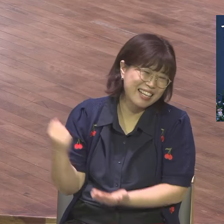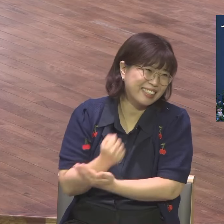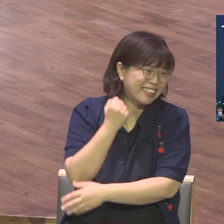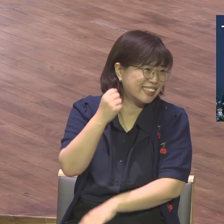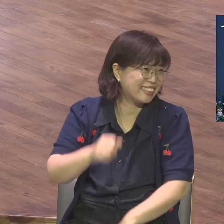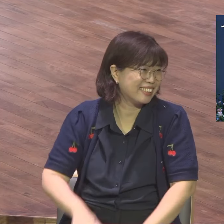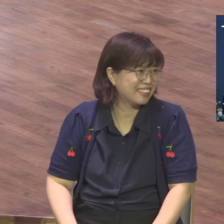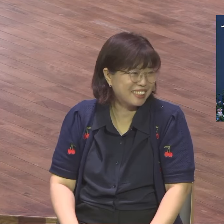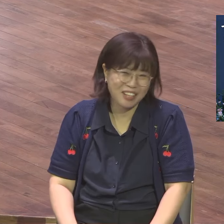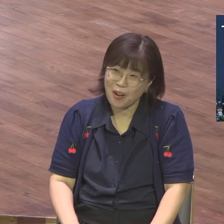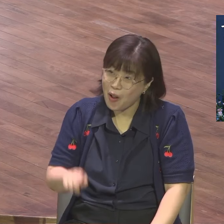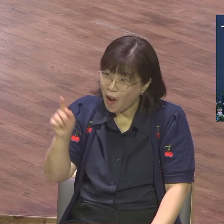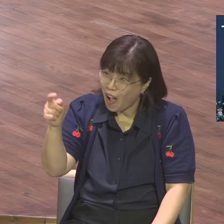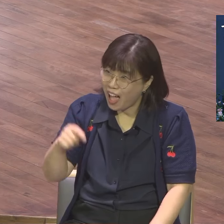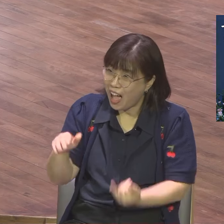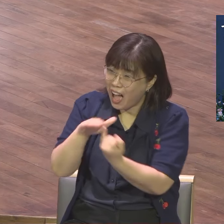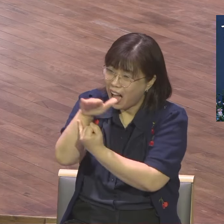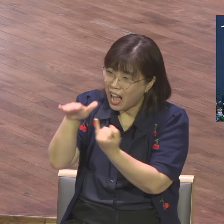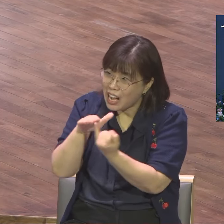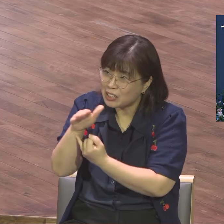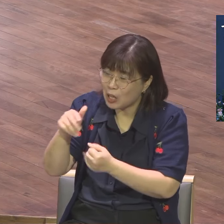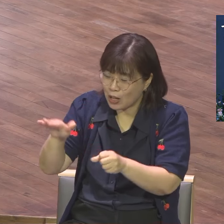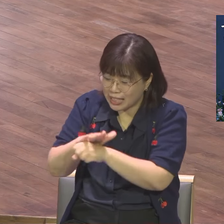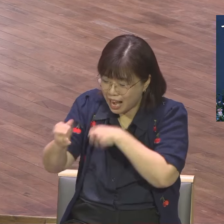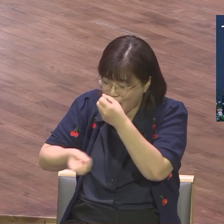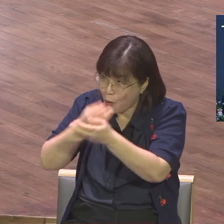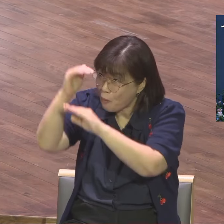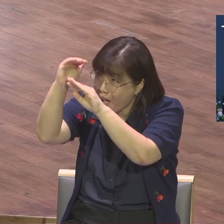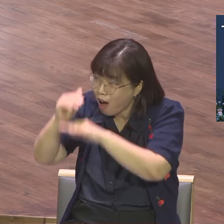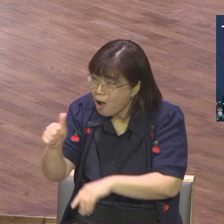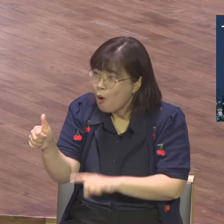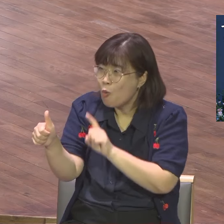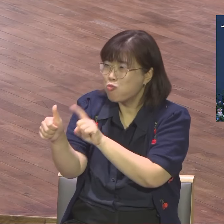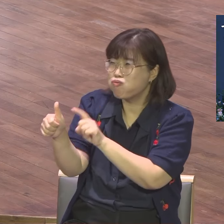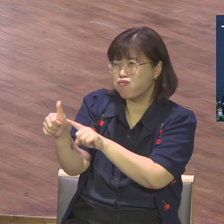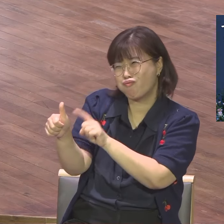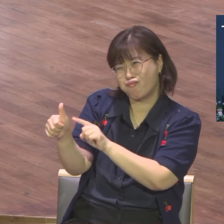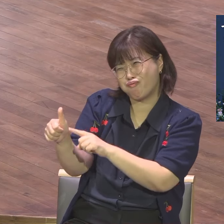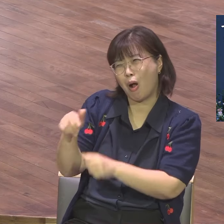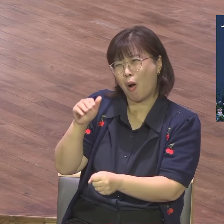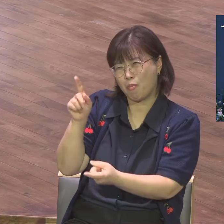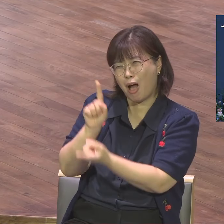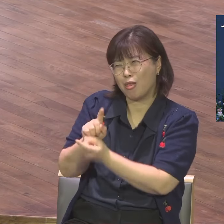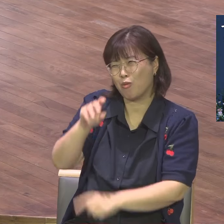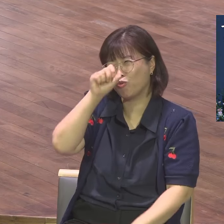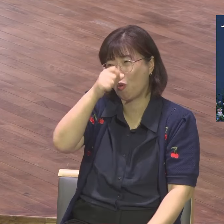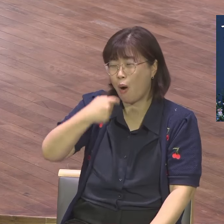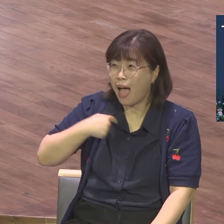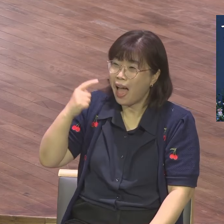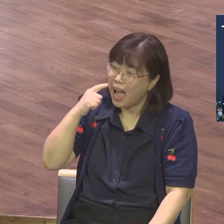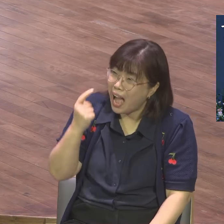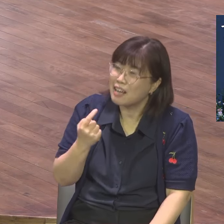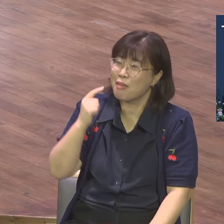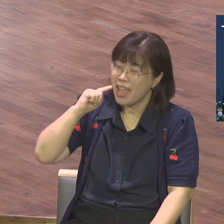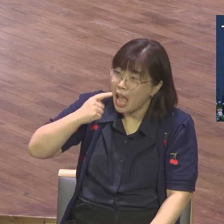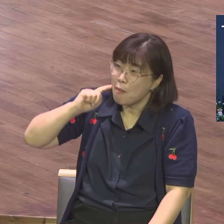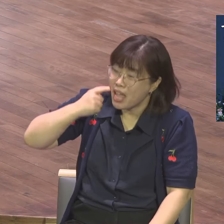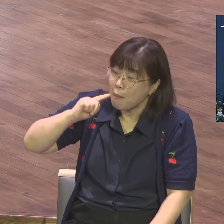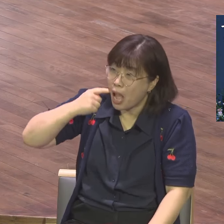소원이 없겠다고 그렇게 생각하는 자매들이, 처녀들이,